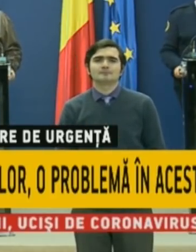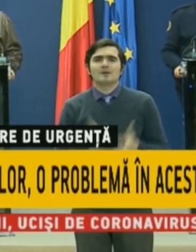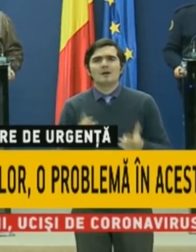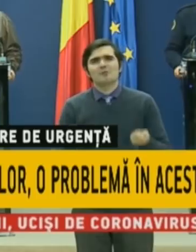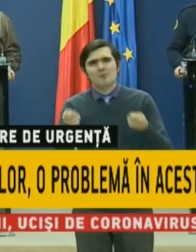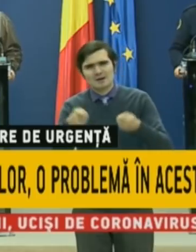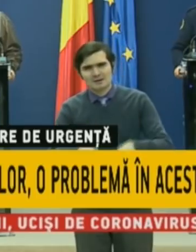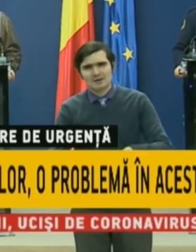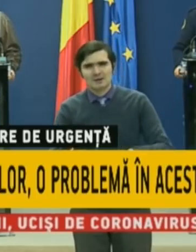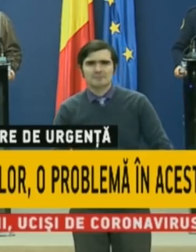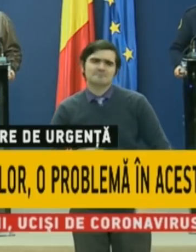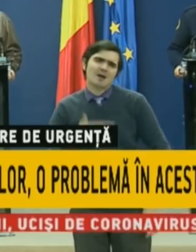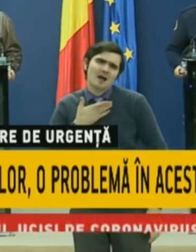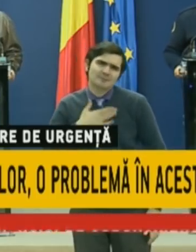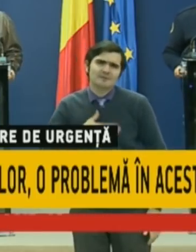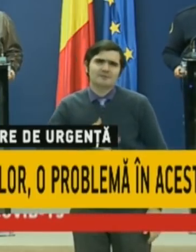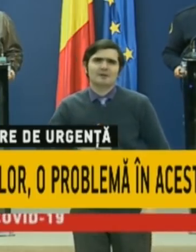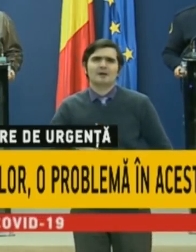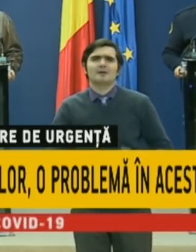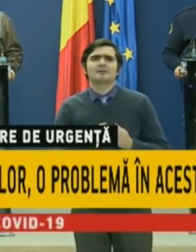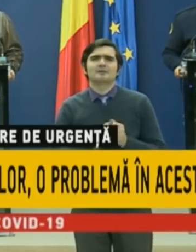În încheiere, aș dori să